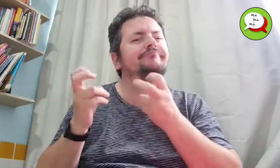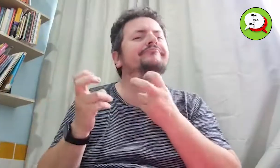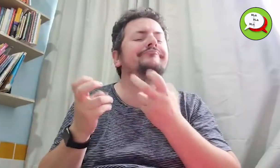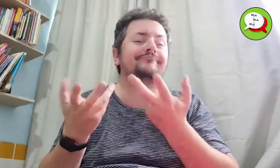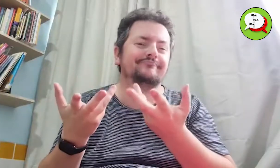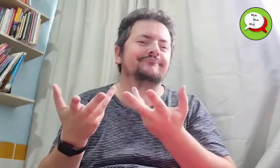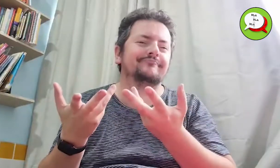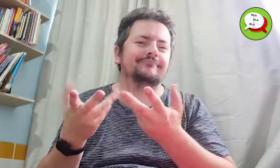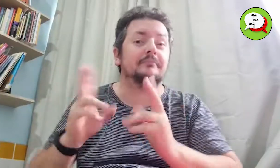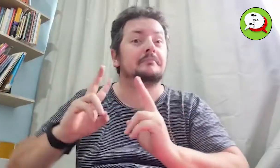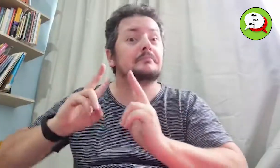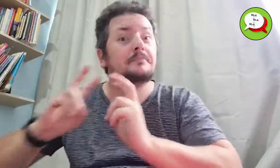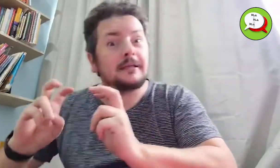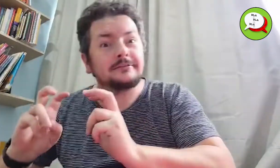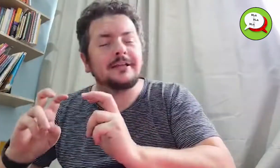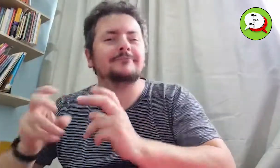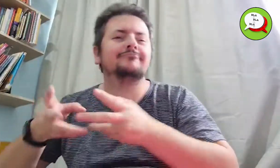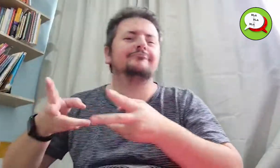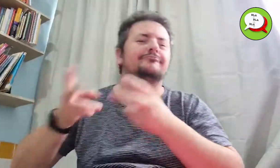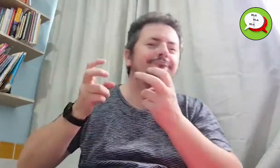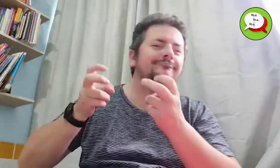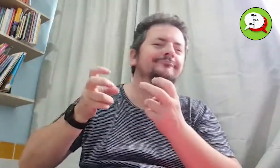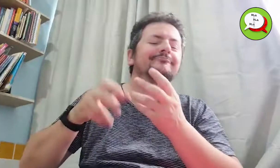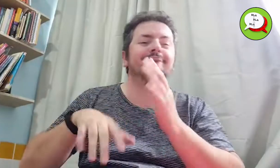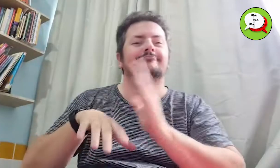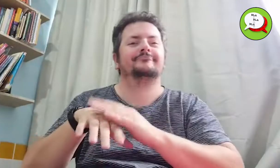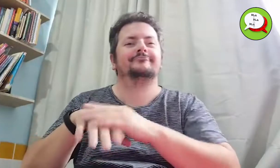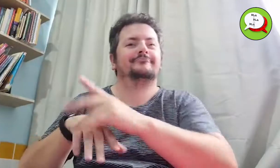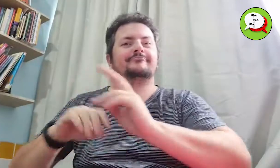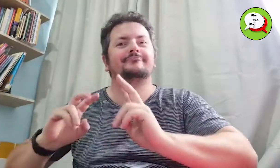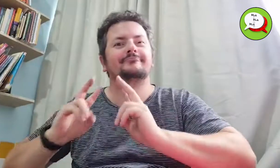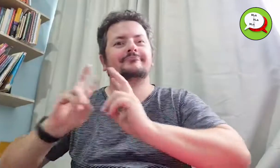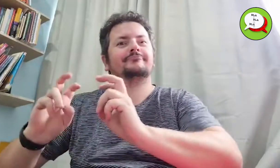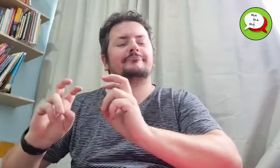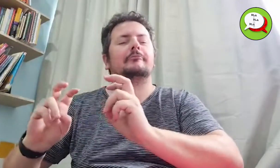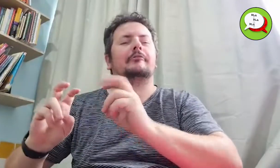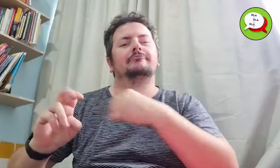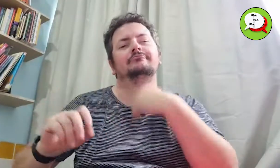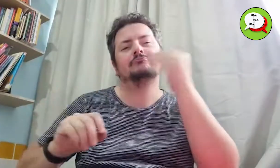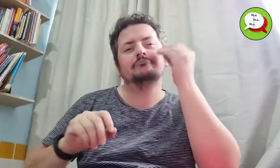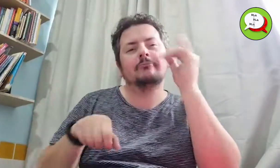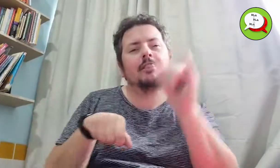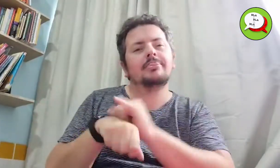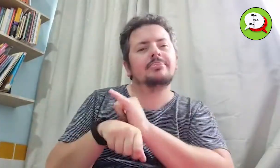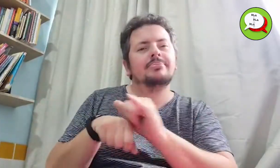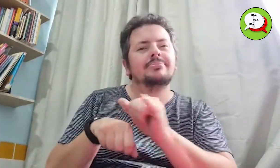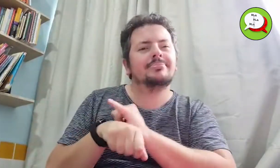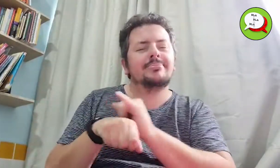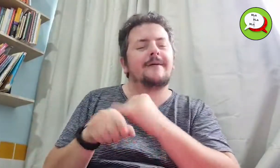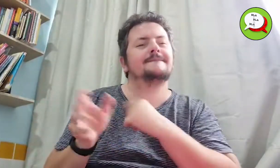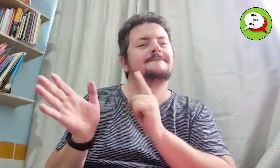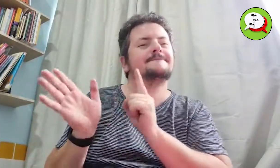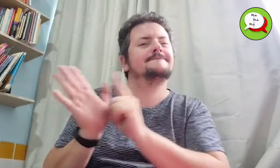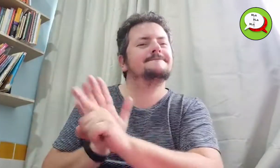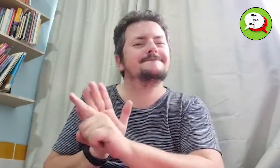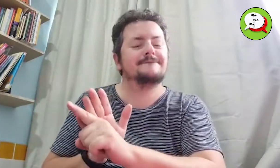usa a língua de sinais e aí ele vai absorver. Então, o seu uso da língua de sinais também é uma das estratégias